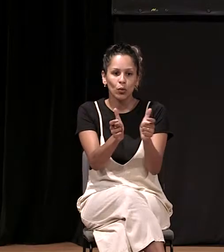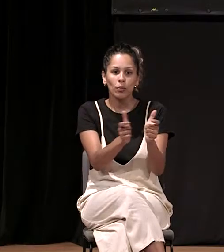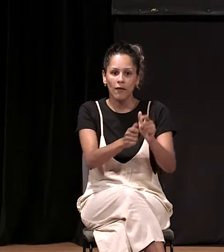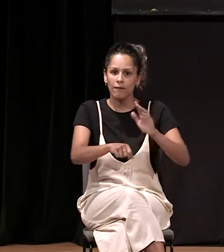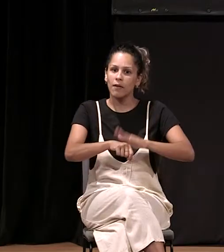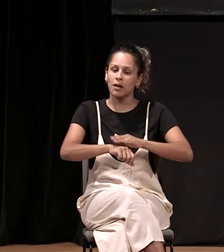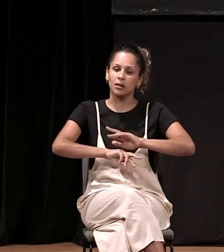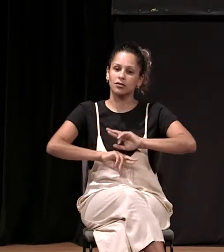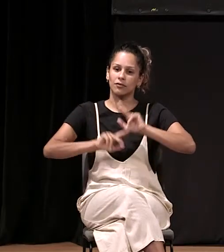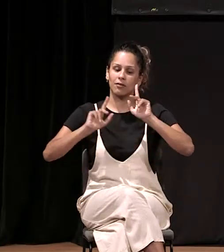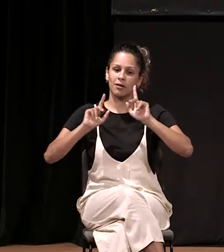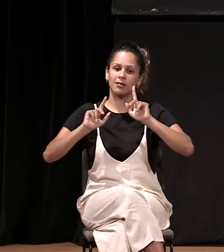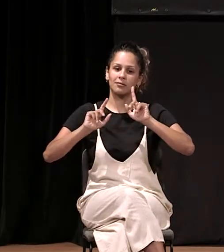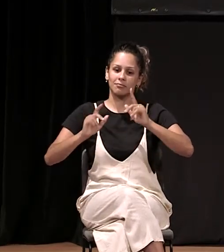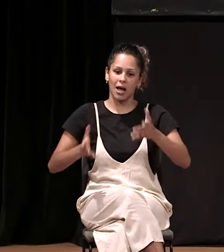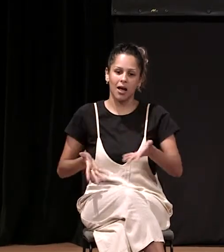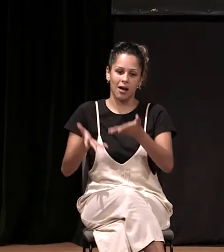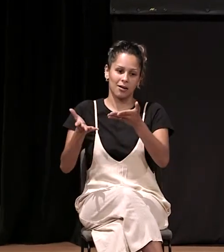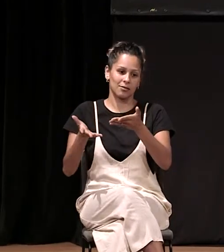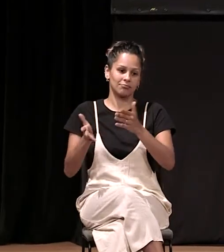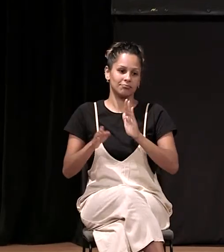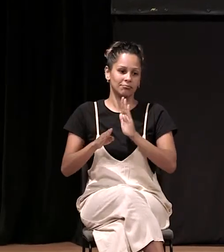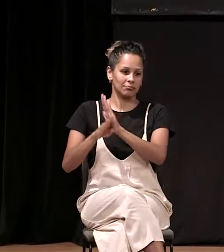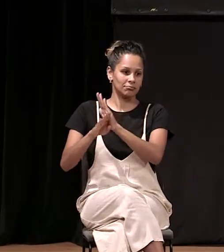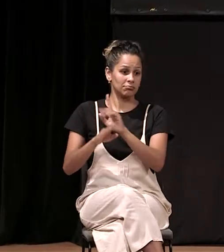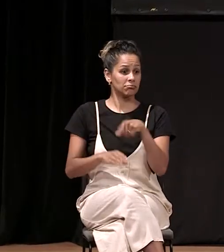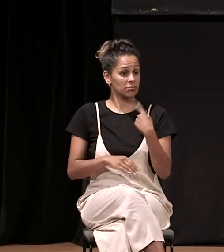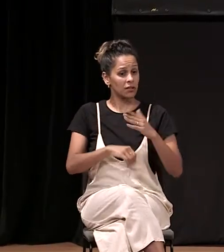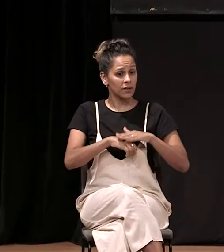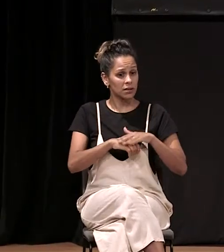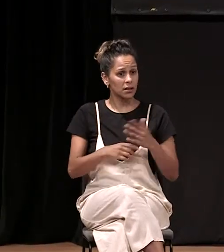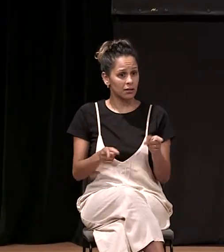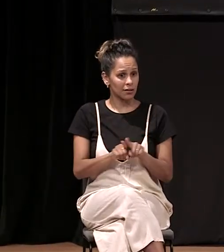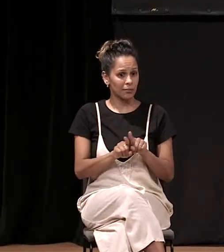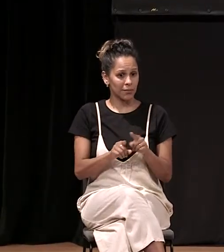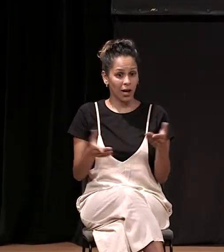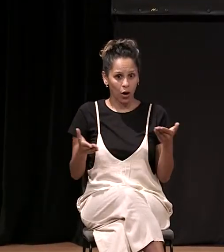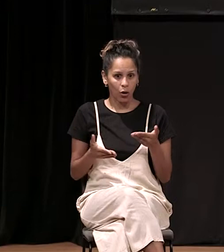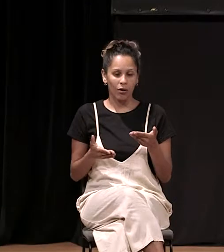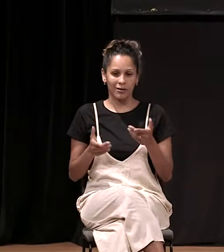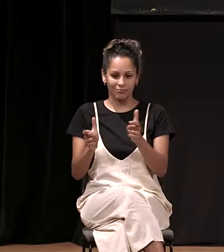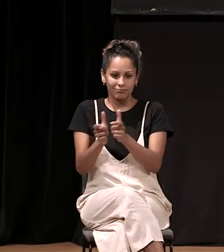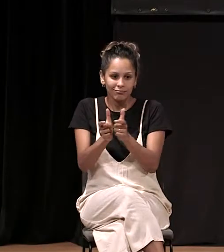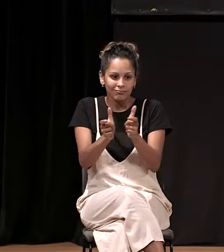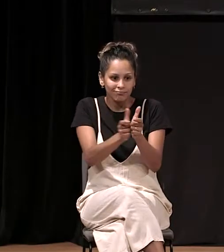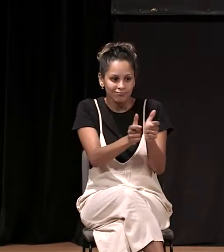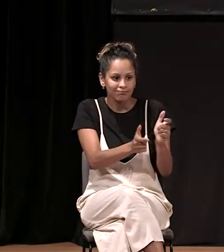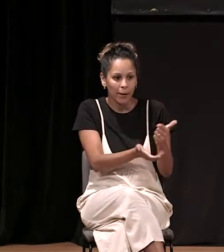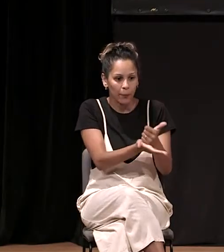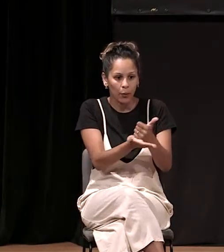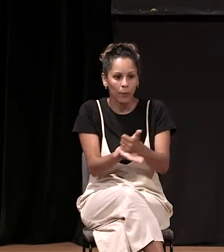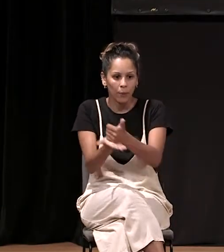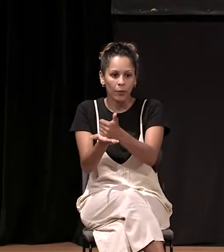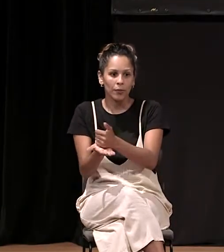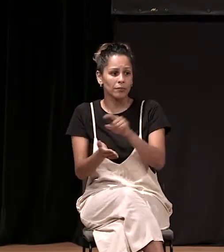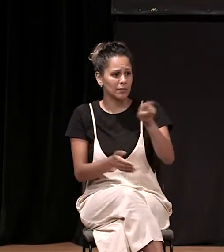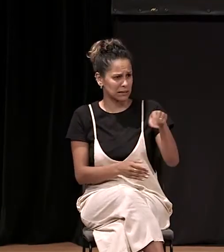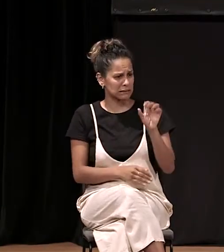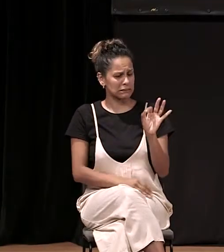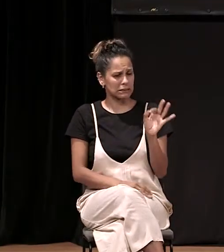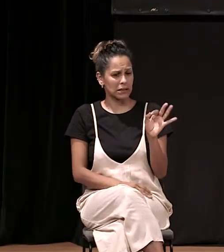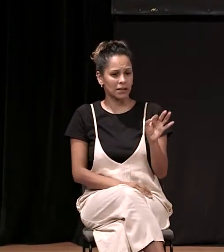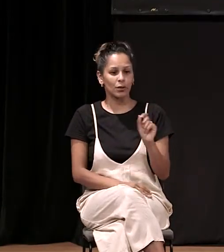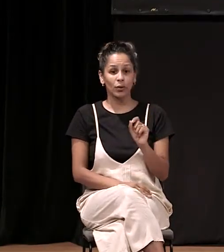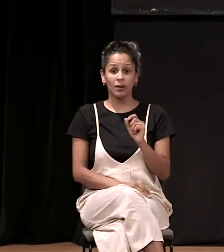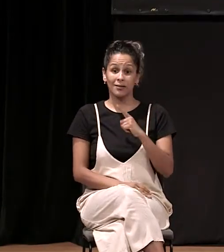professor, professora e para esses alunos. É o que a gente pode fazer nesse momento, mas você tem toda a razão. Esse é um projeto a médio e longo